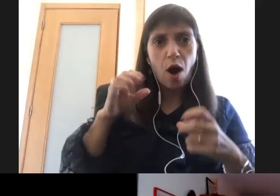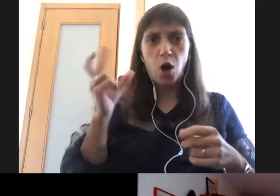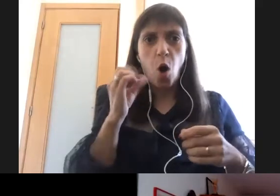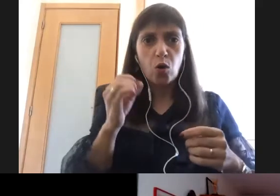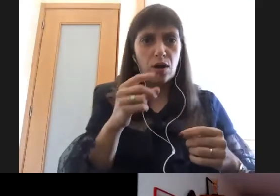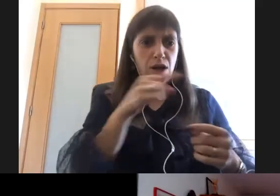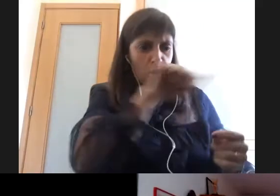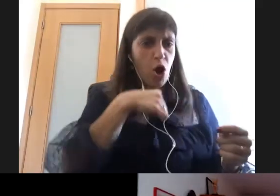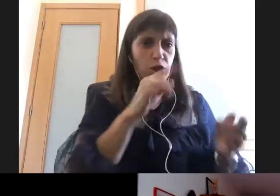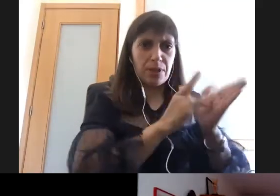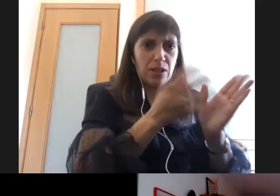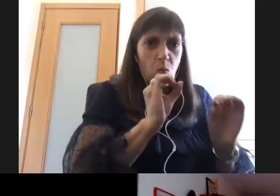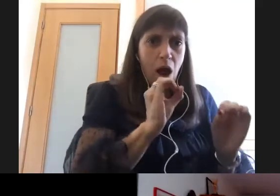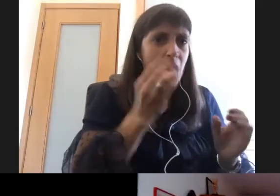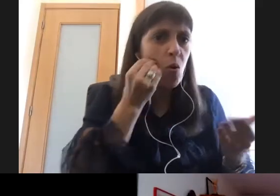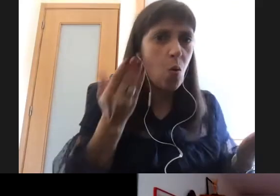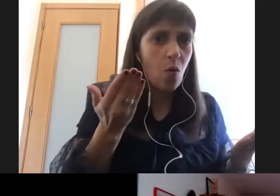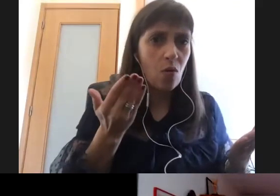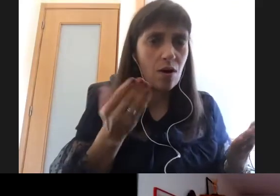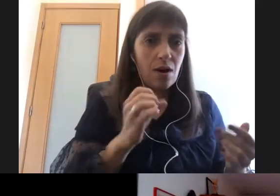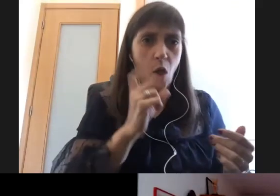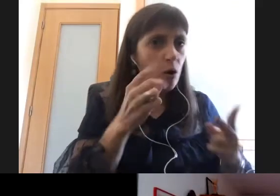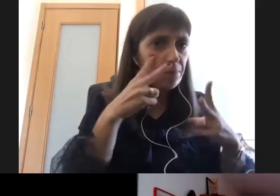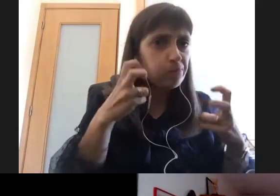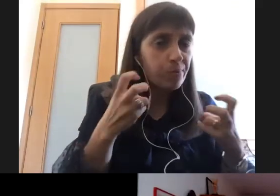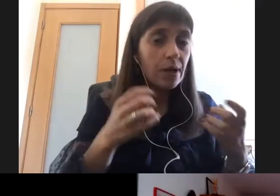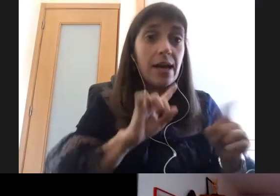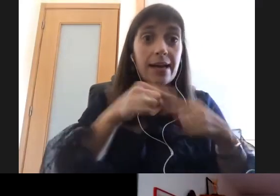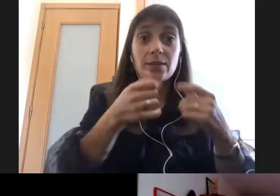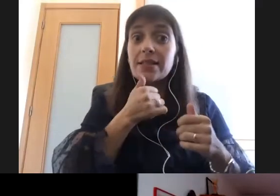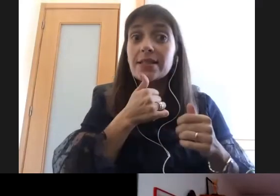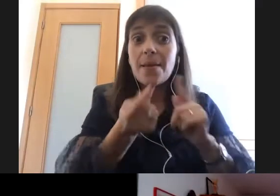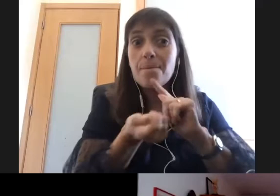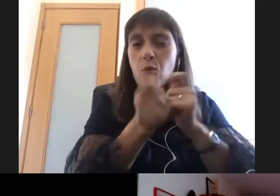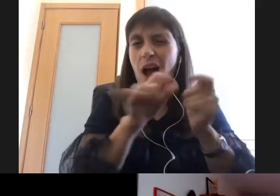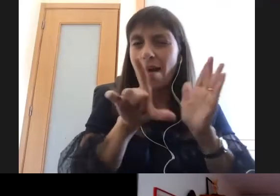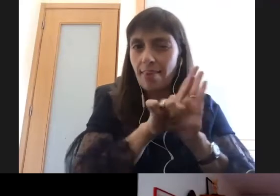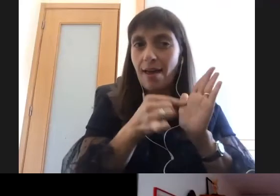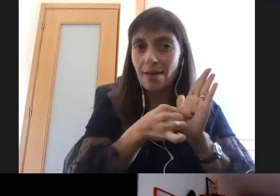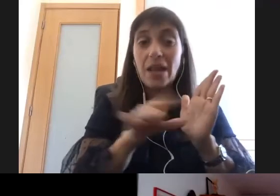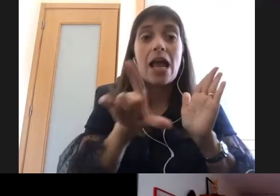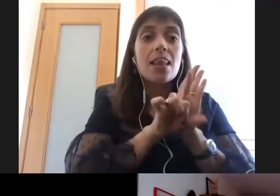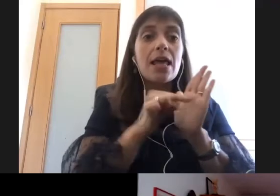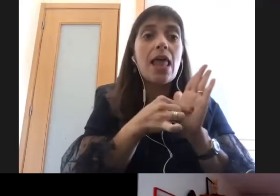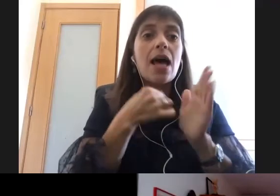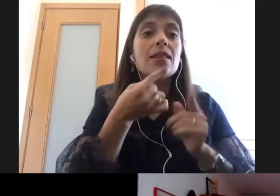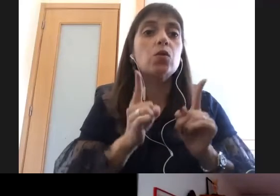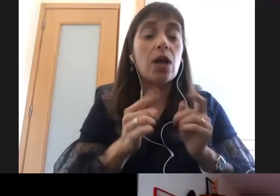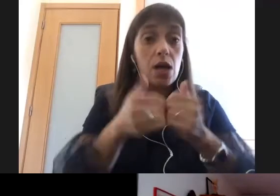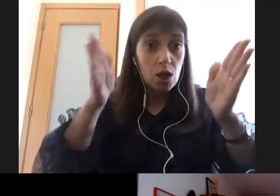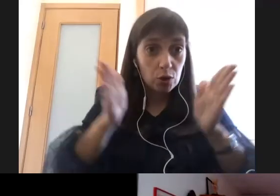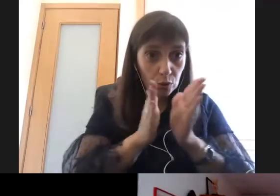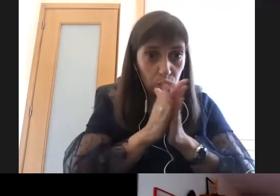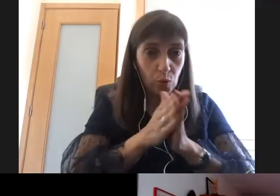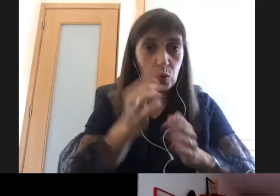A gente deu esse azar. Aí eles fazem uma discreta mudança na lei. A legislação dizia o seguinte, tudo que tiver no